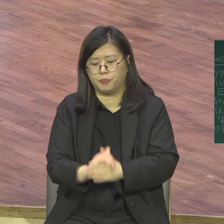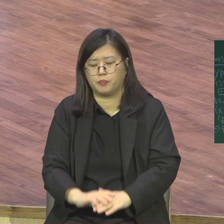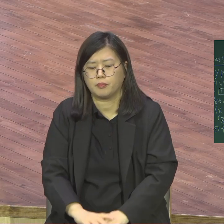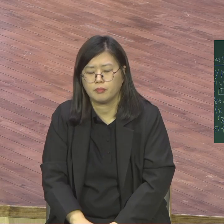감사합니다